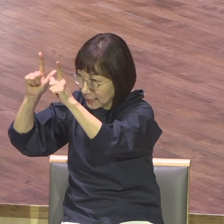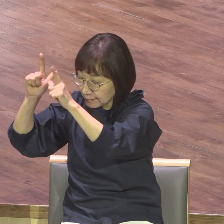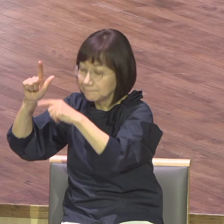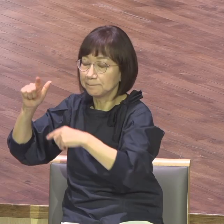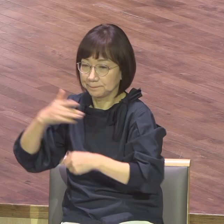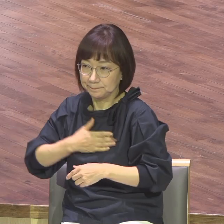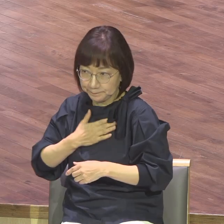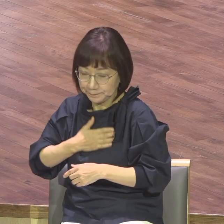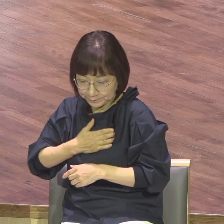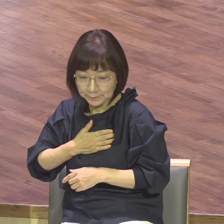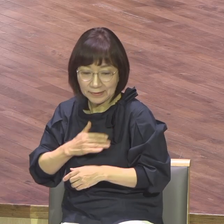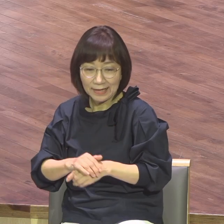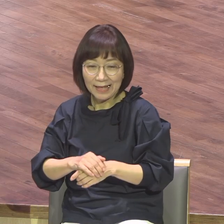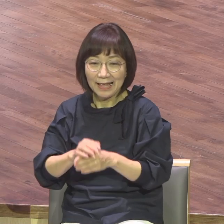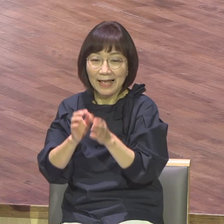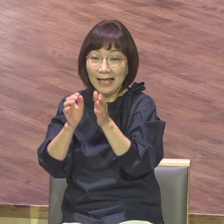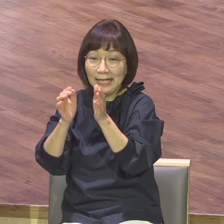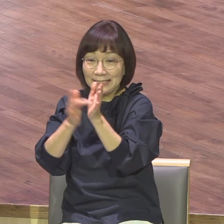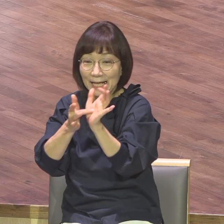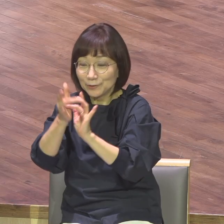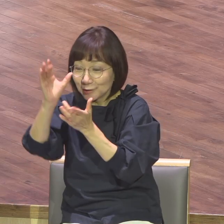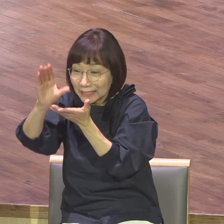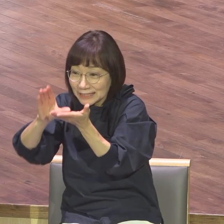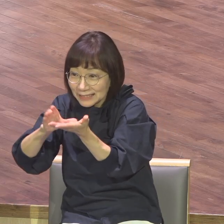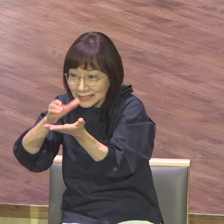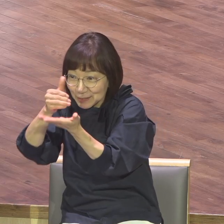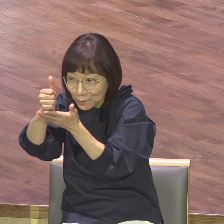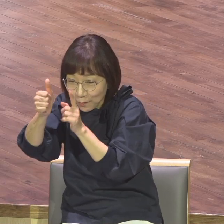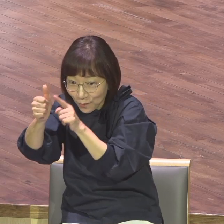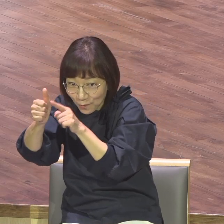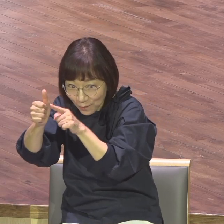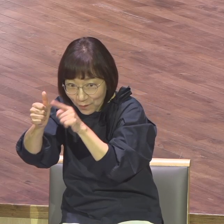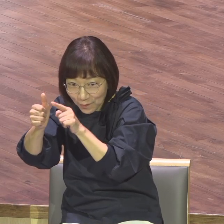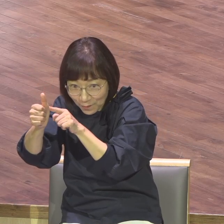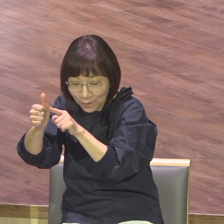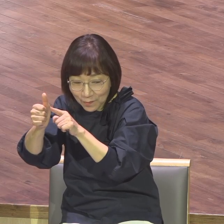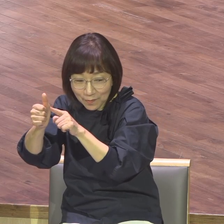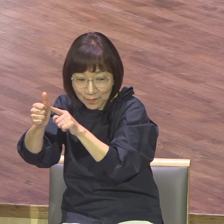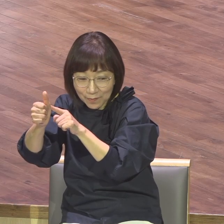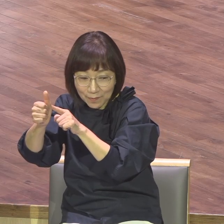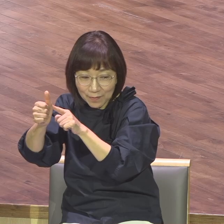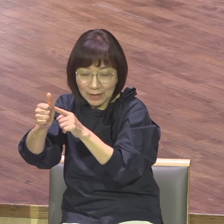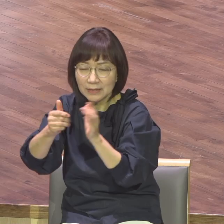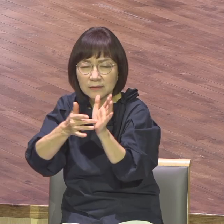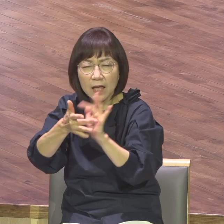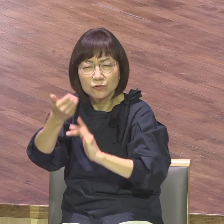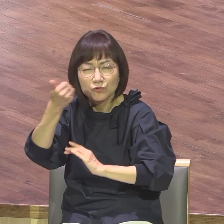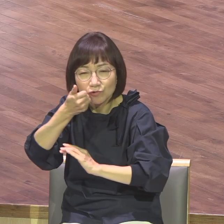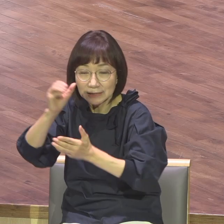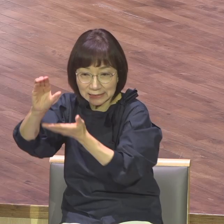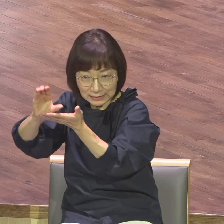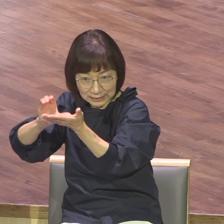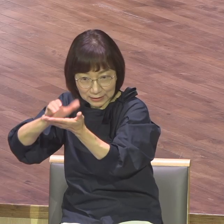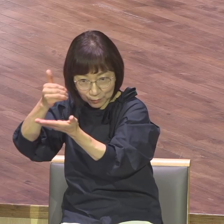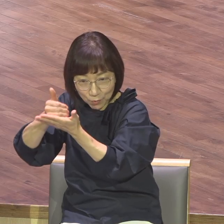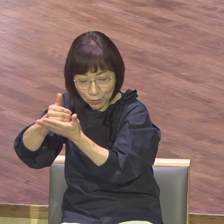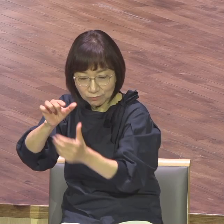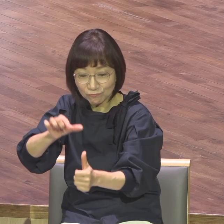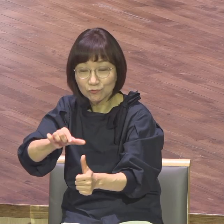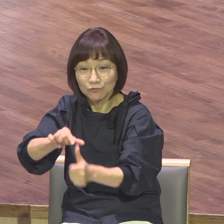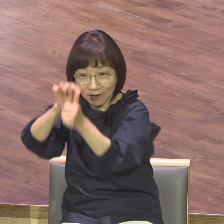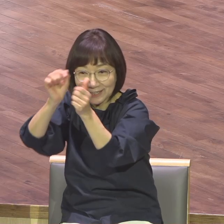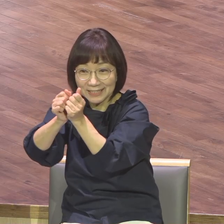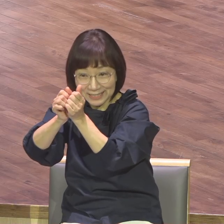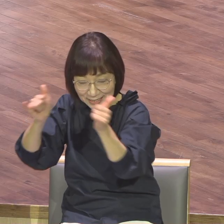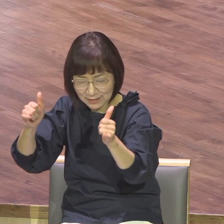인류에 해답되신 예수 그리스도를, 예수님이 인생의 그리스도로 오셨다. 예수는 그리스도 구원자, 그리스도는